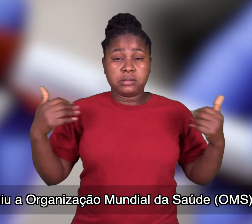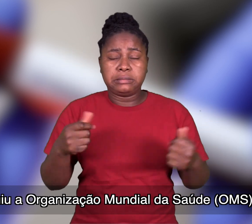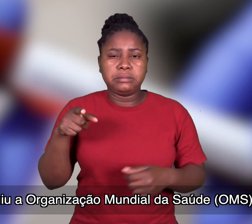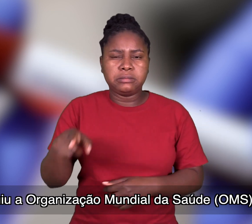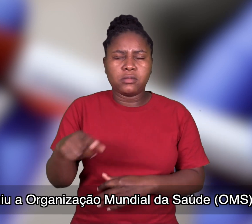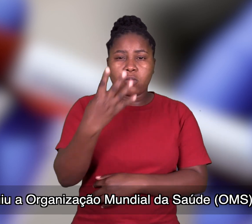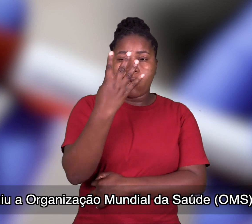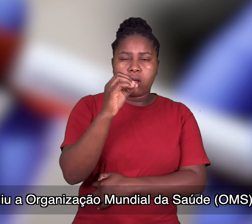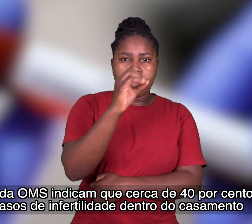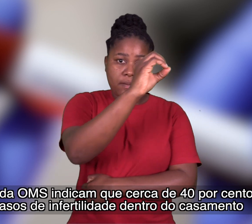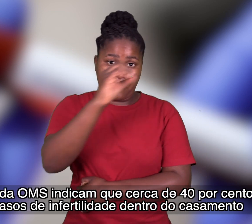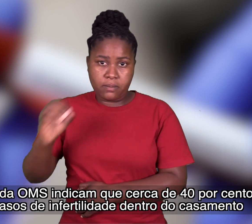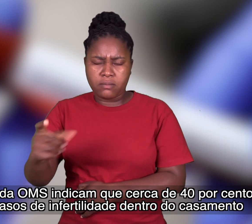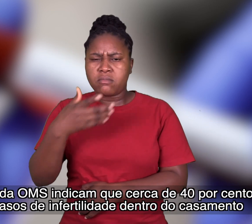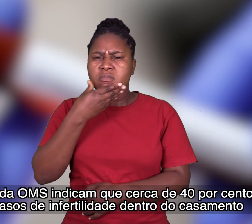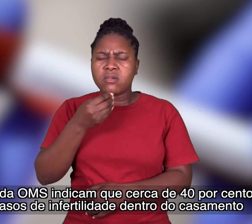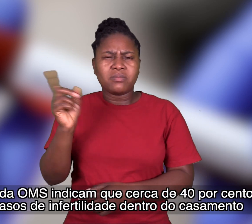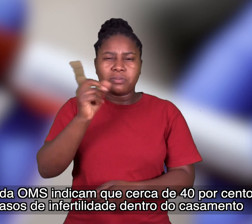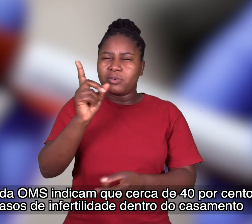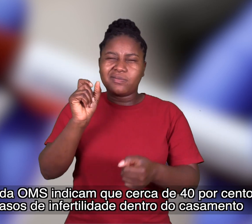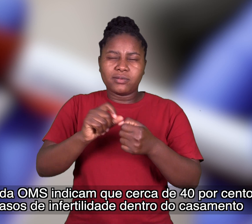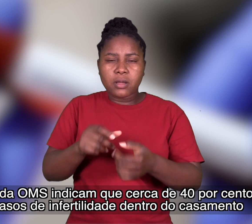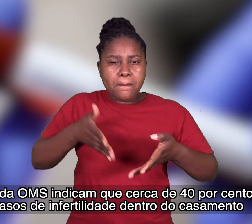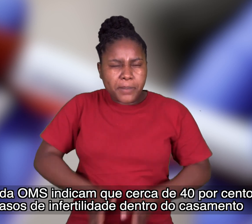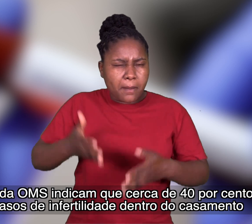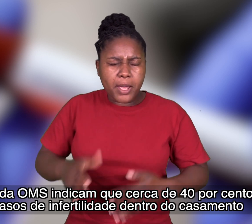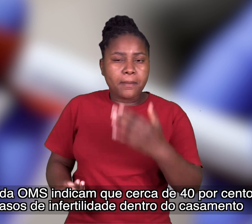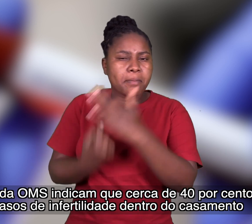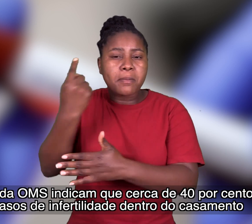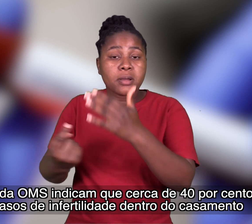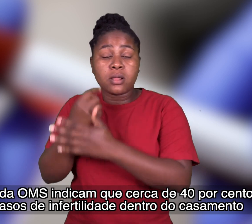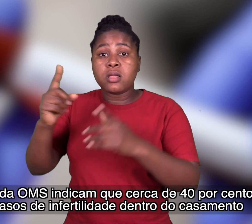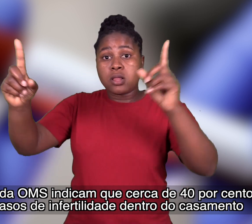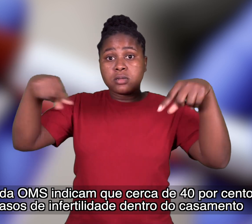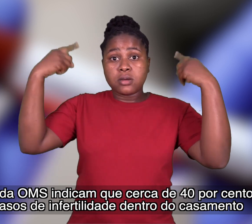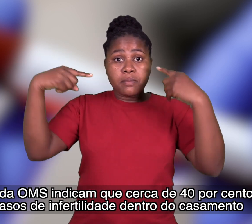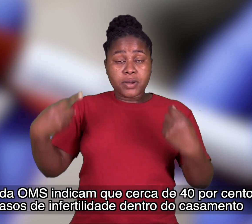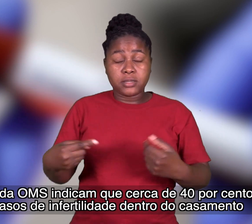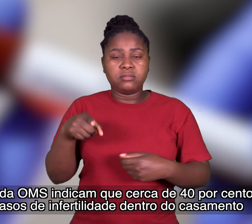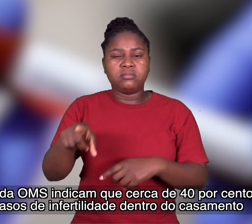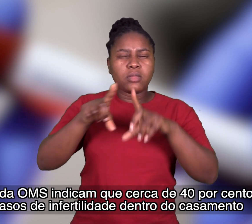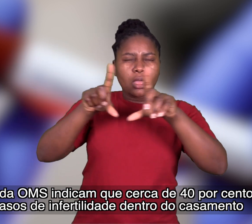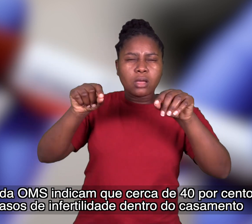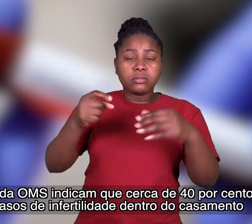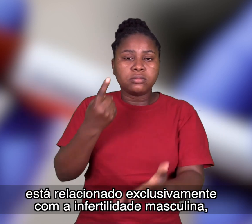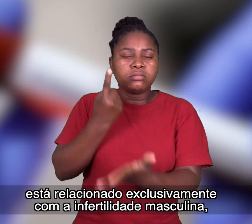OMS. Dados da OMS indicam que cerca de 40% dos casos de infertilidade dentro do casamento está